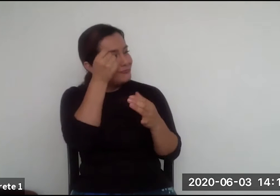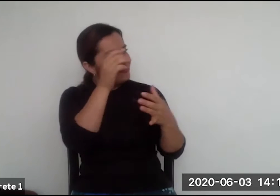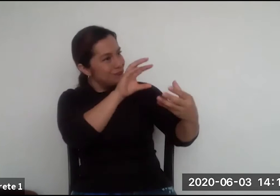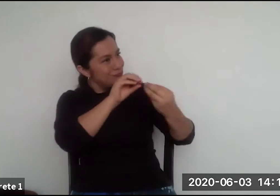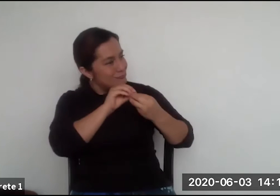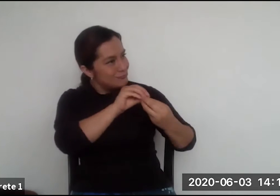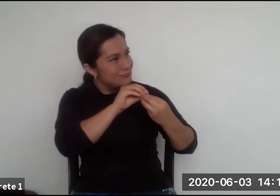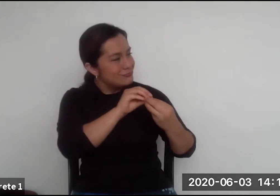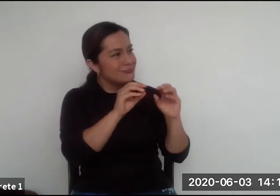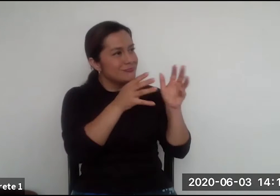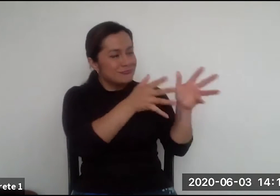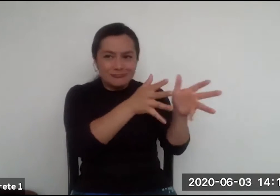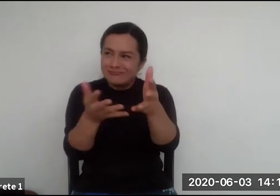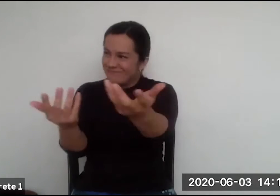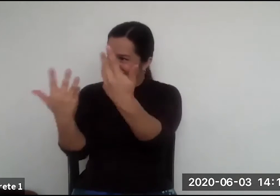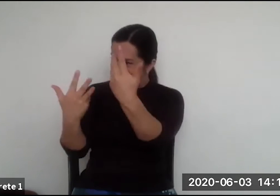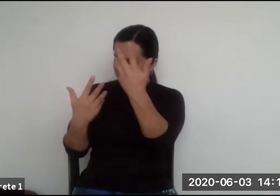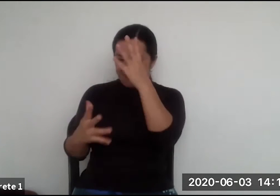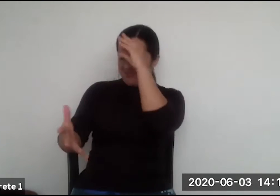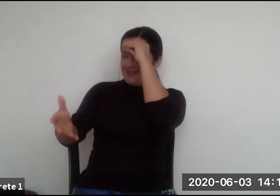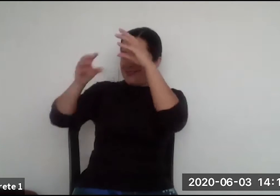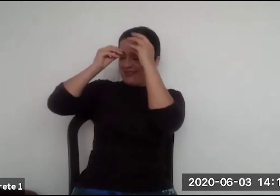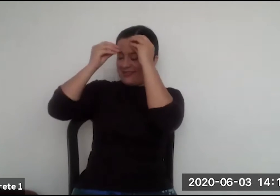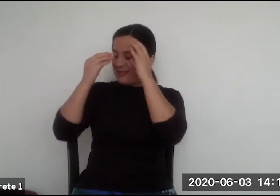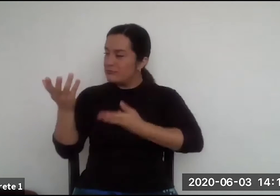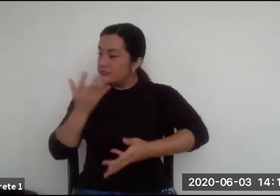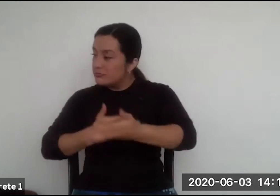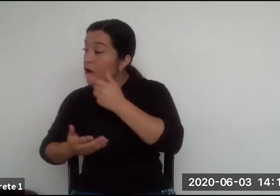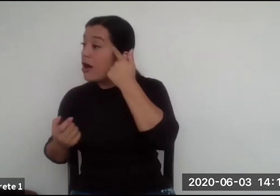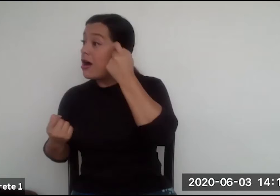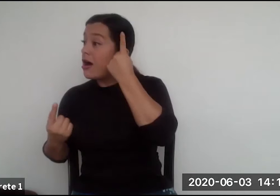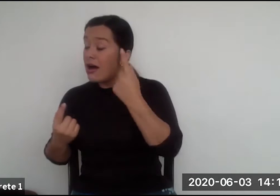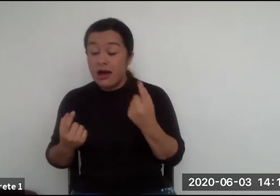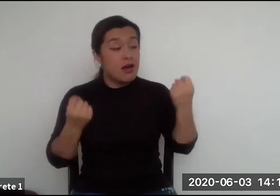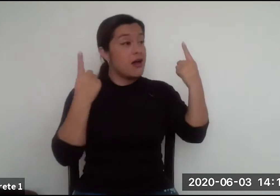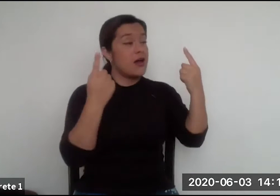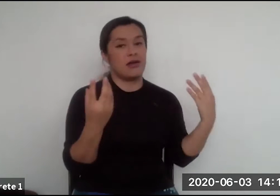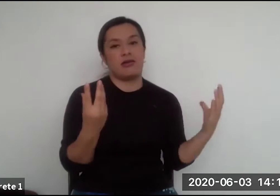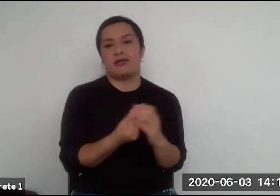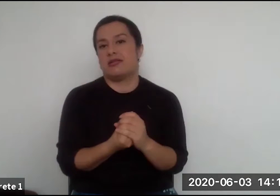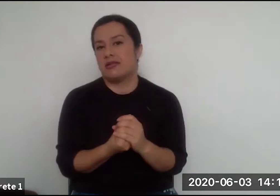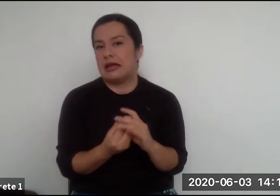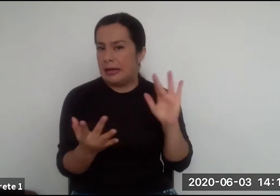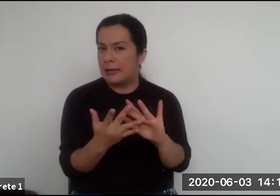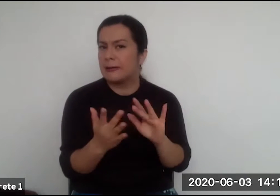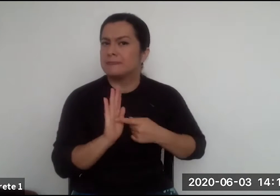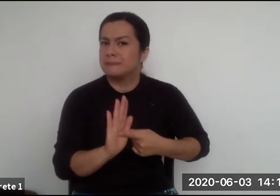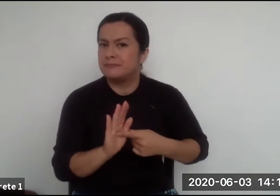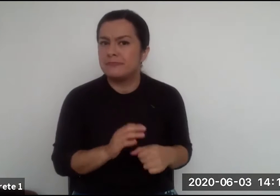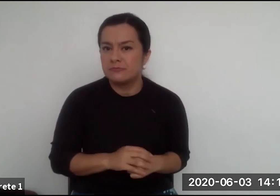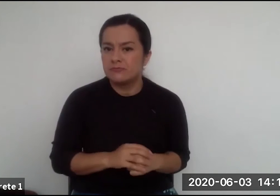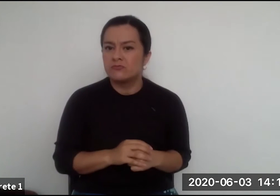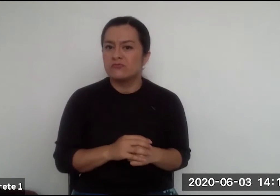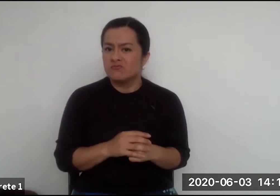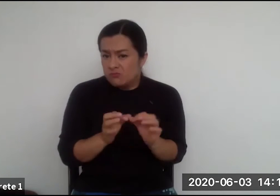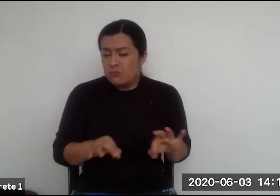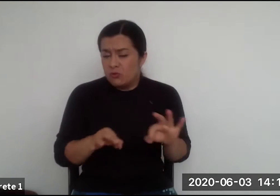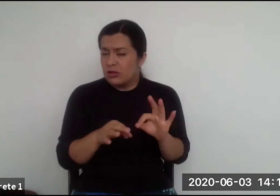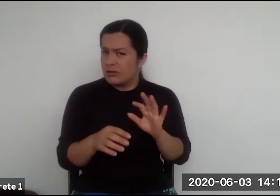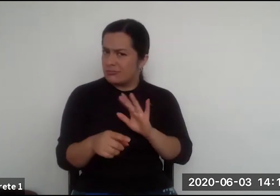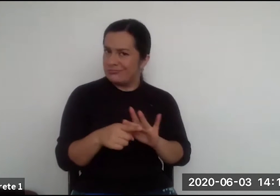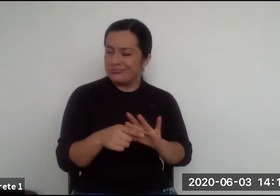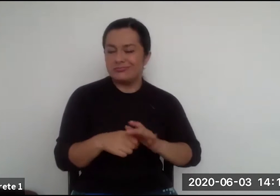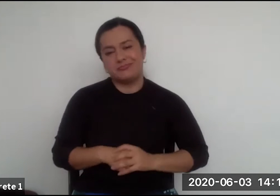significativos, de inclusión compartida, pueda hacerse presente, ¿no? O se pueda practicar.